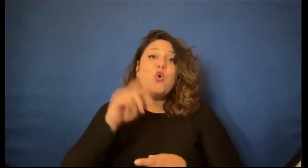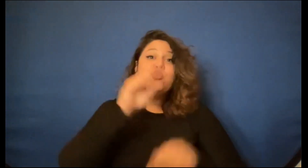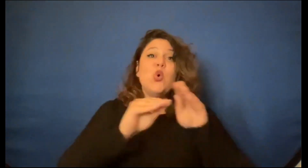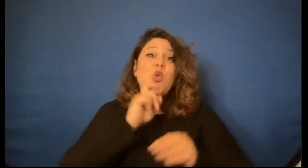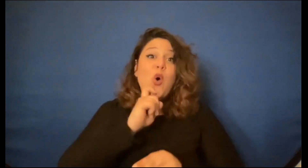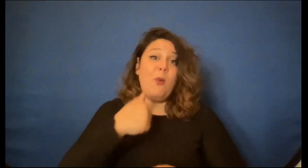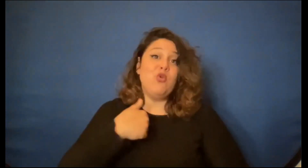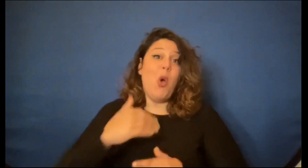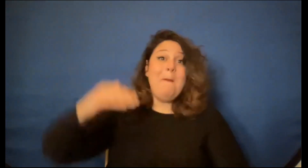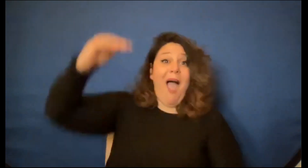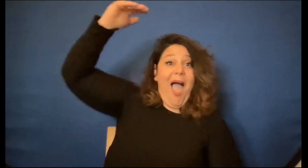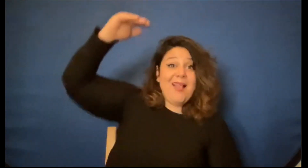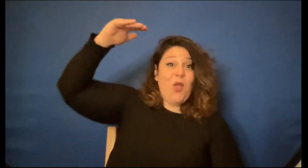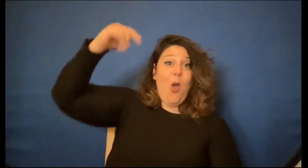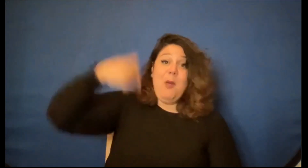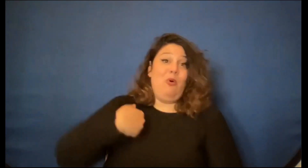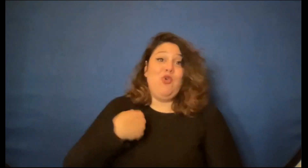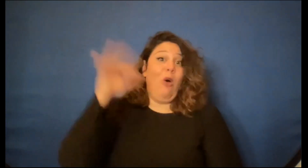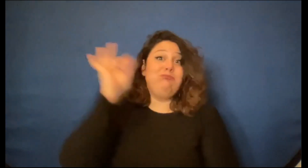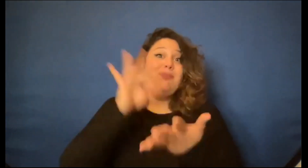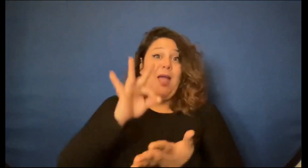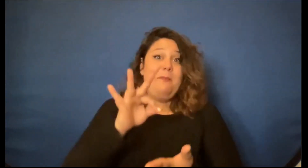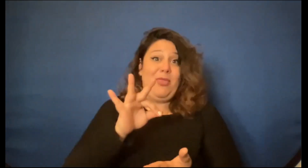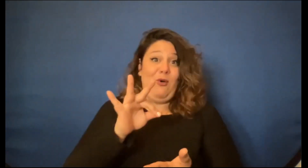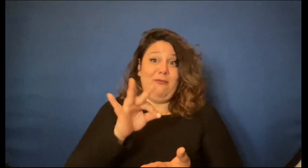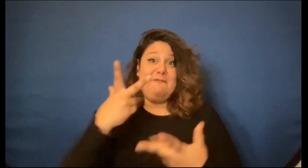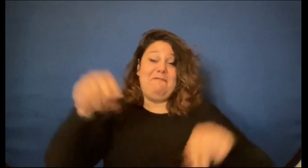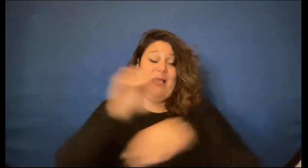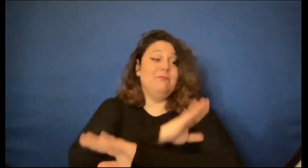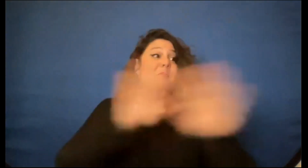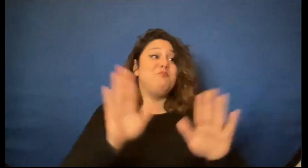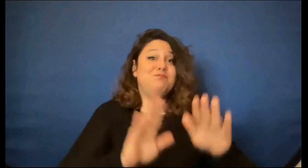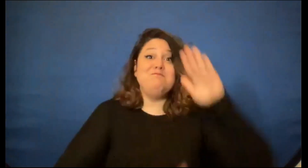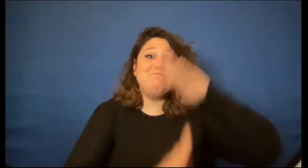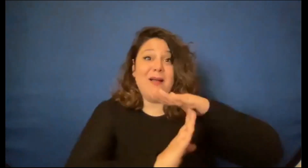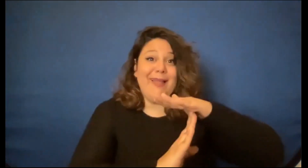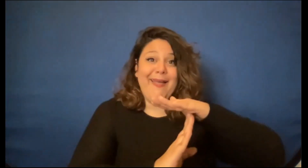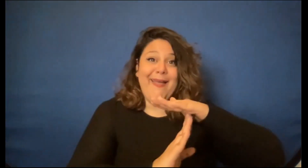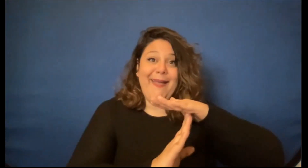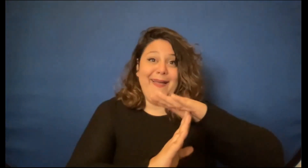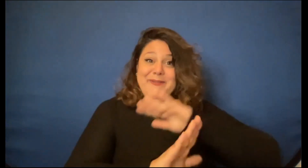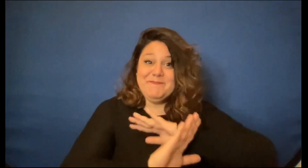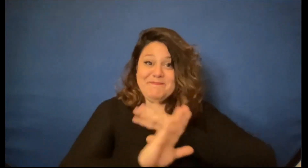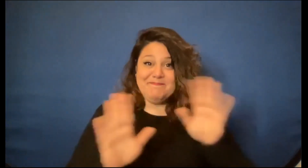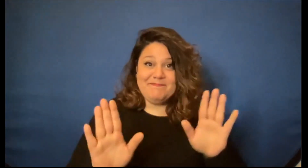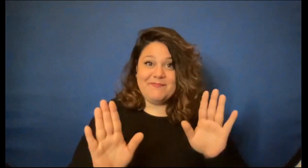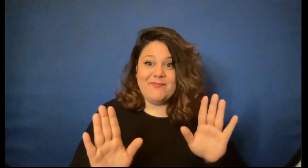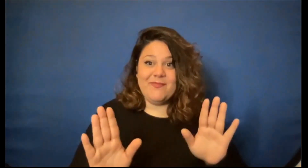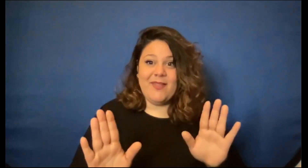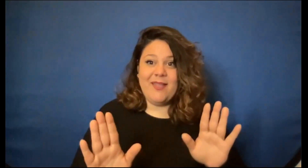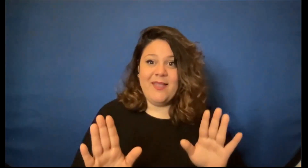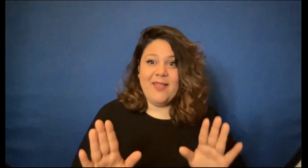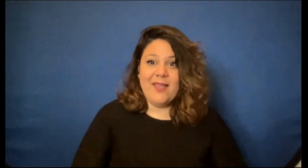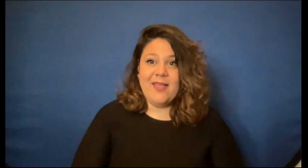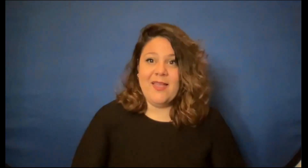pues lo acabé en 30 segundos, lo dejé tieso. Pero que no digo que esta tenga que ser no digo que esta tenga que